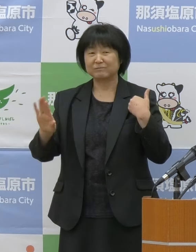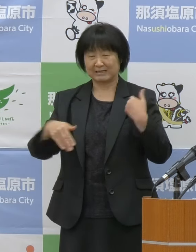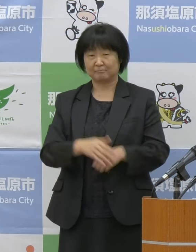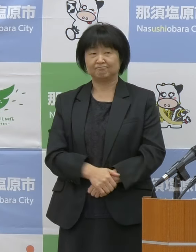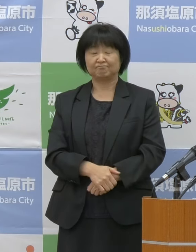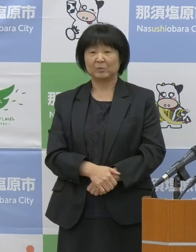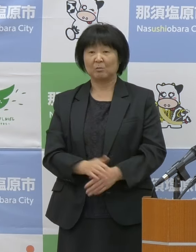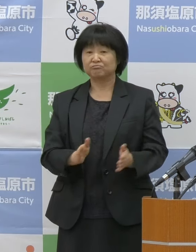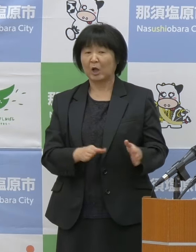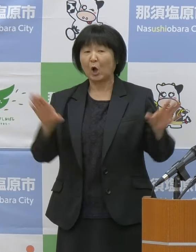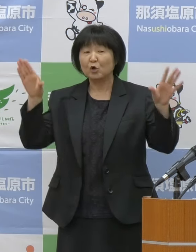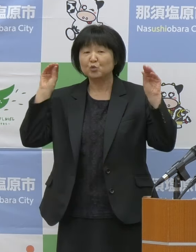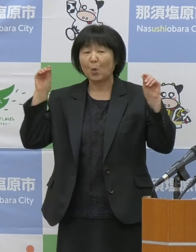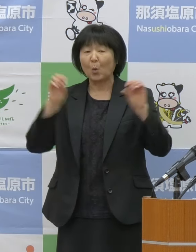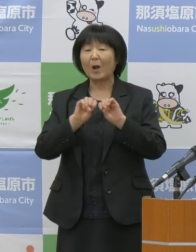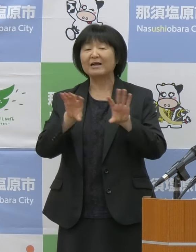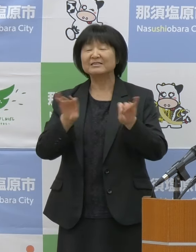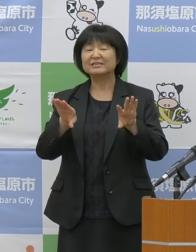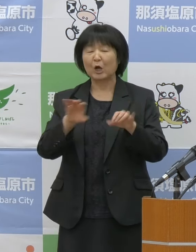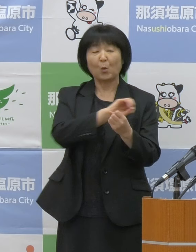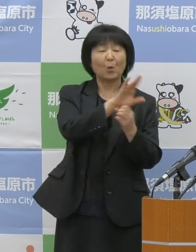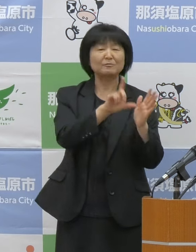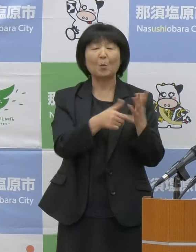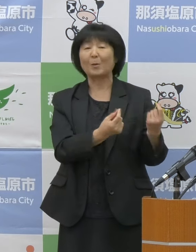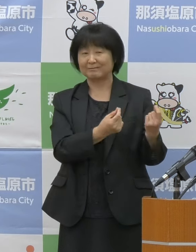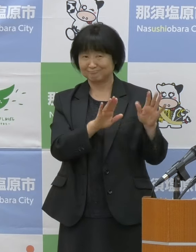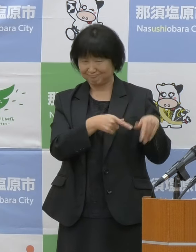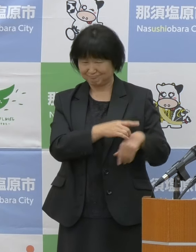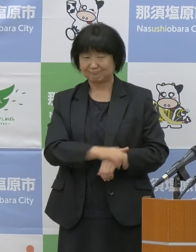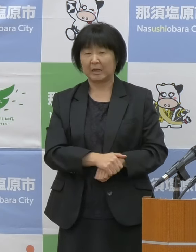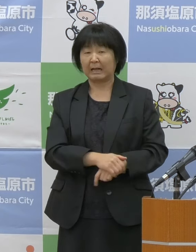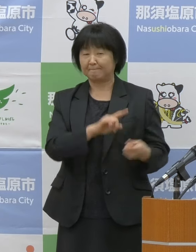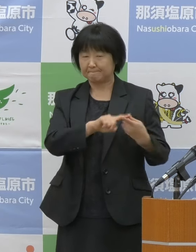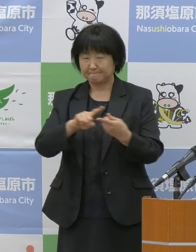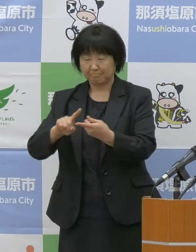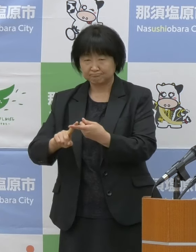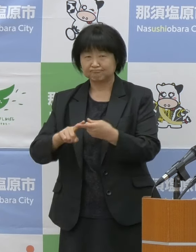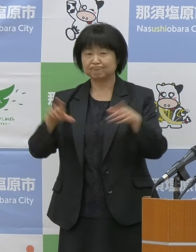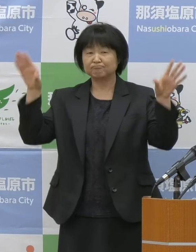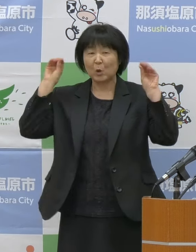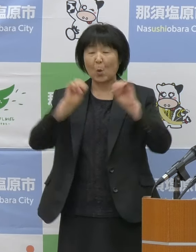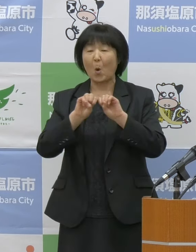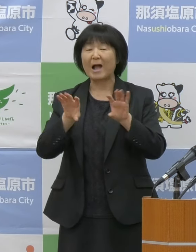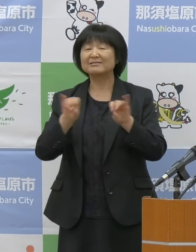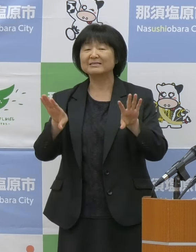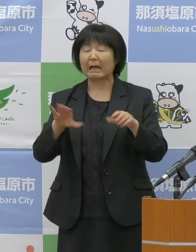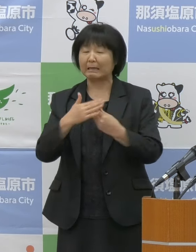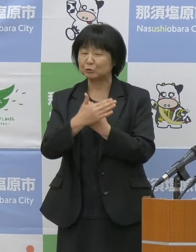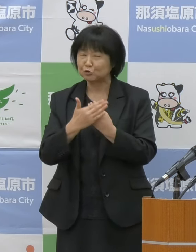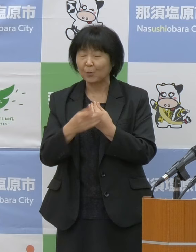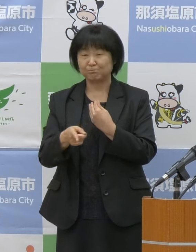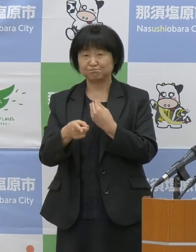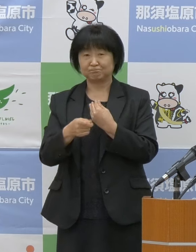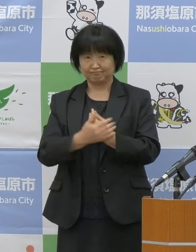信、これはコロナの時もそうだったと思いますけれども、やはり的確な情報発信が重要であるということ